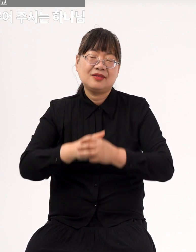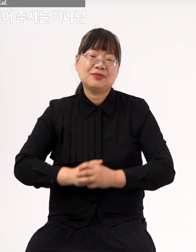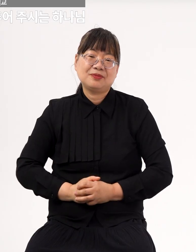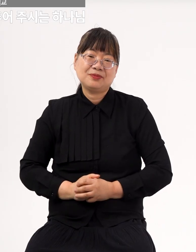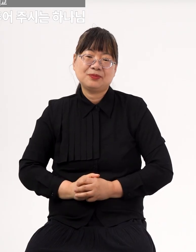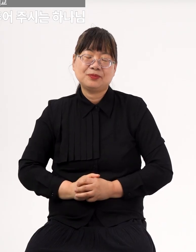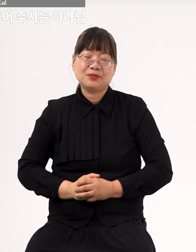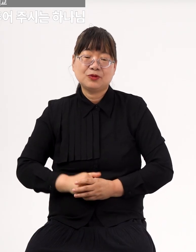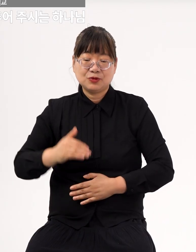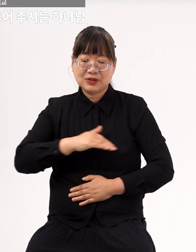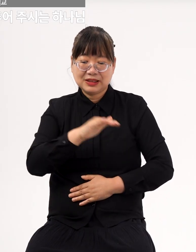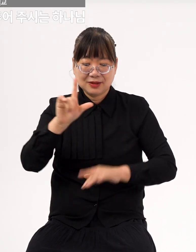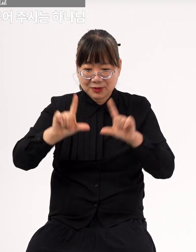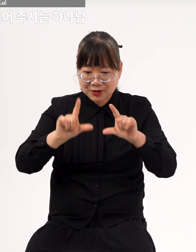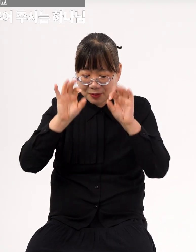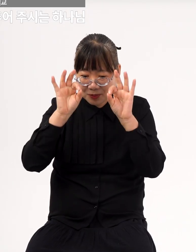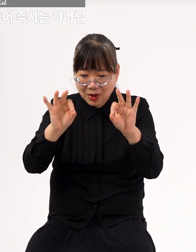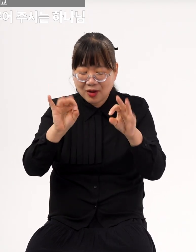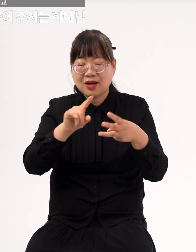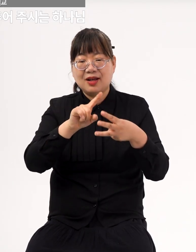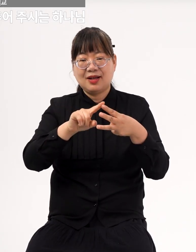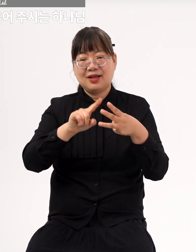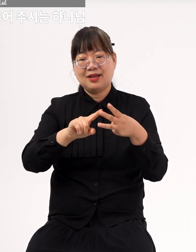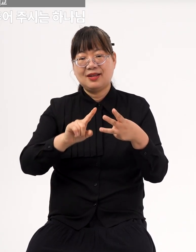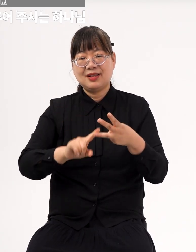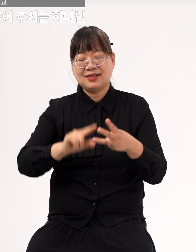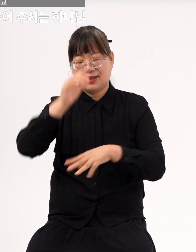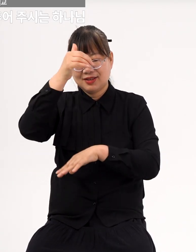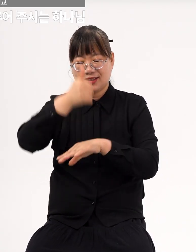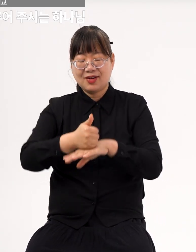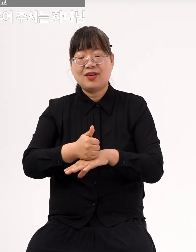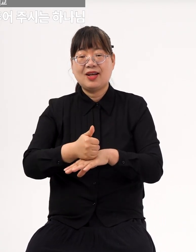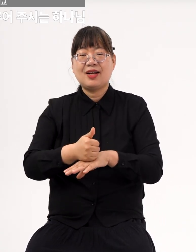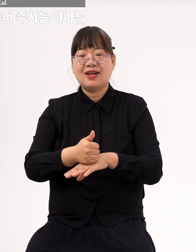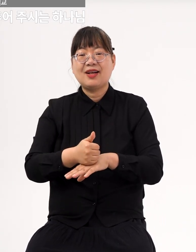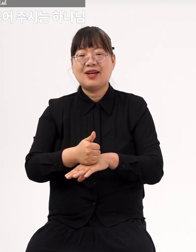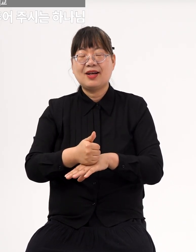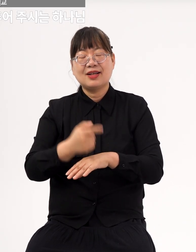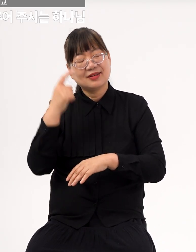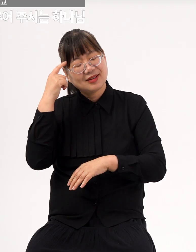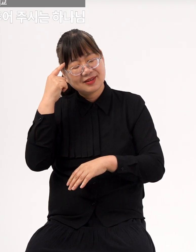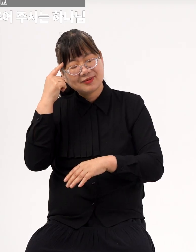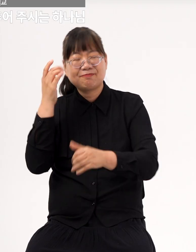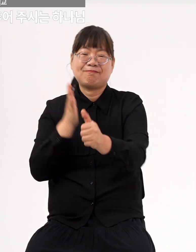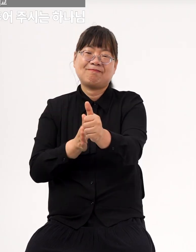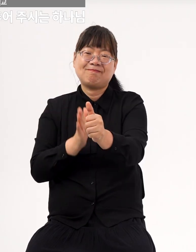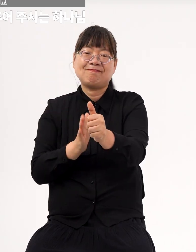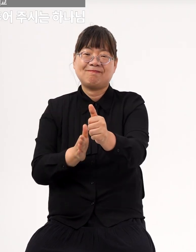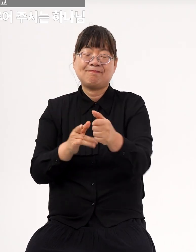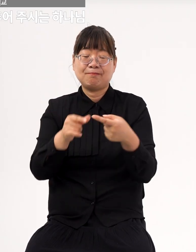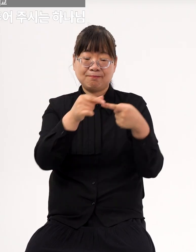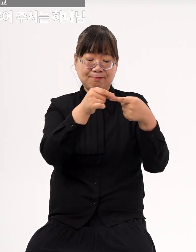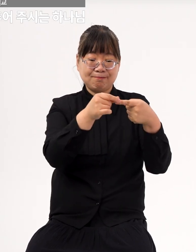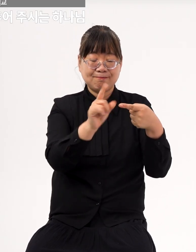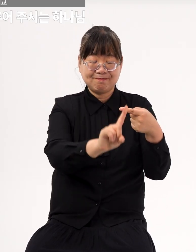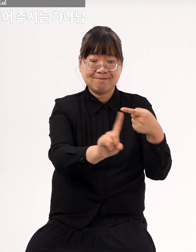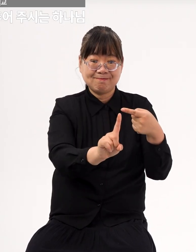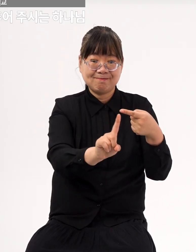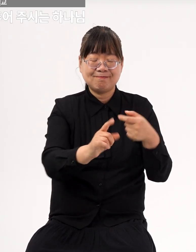자, 우리는 여기서 세 가지 결말을 좀 생각했으면 좋겠습니다. 첫